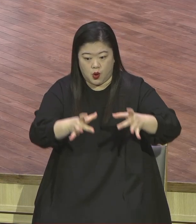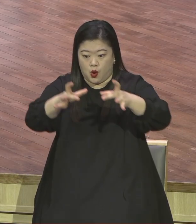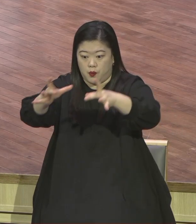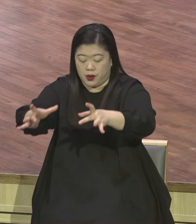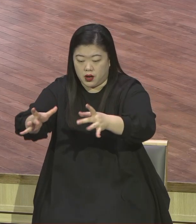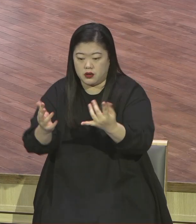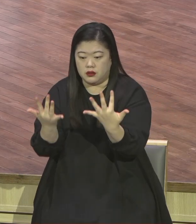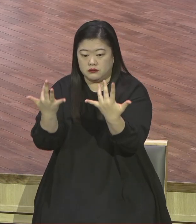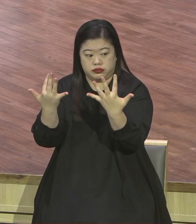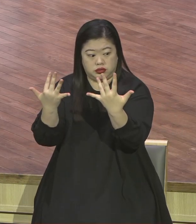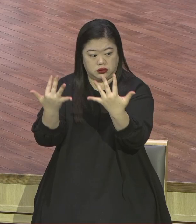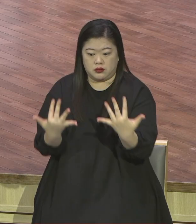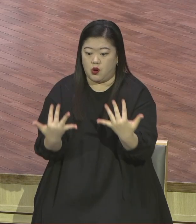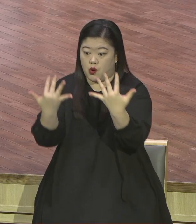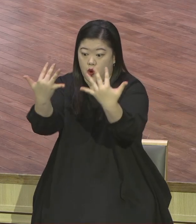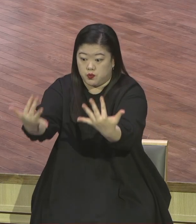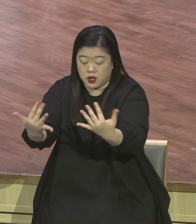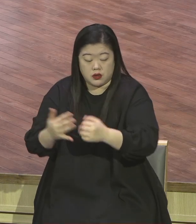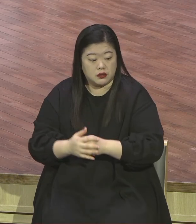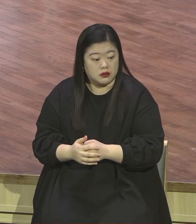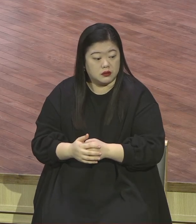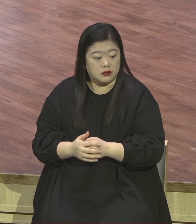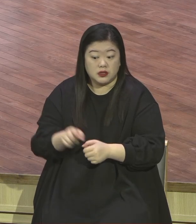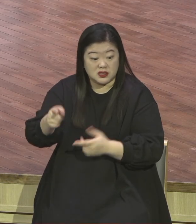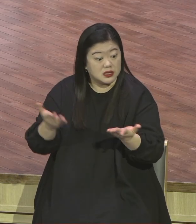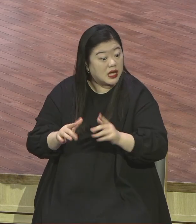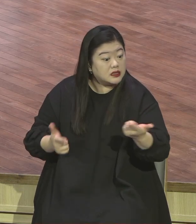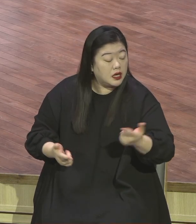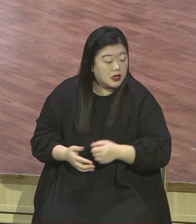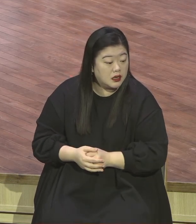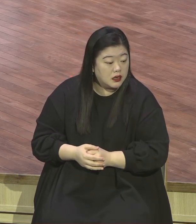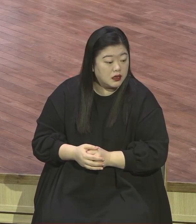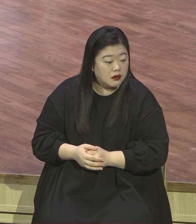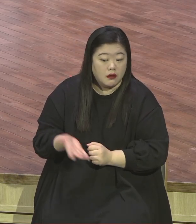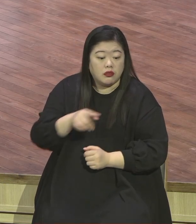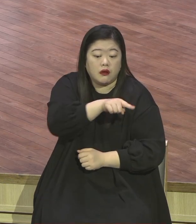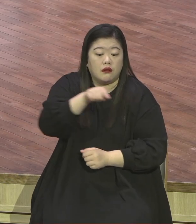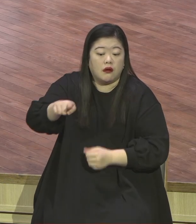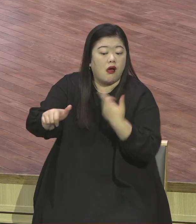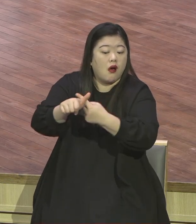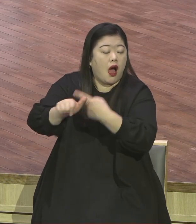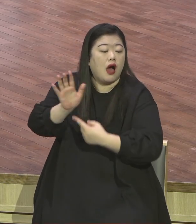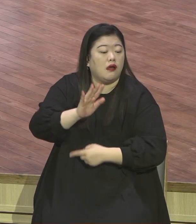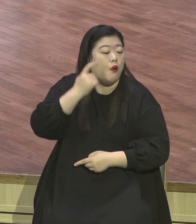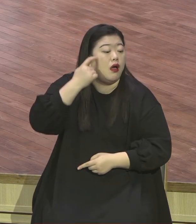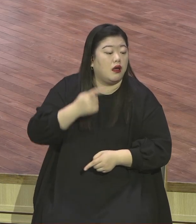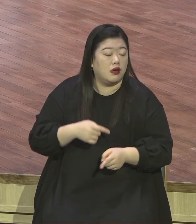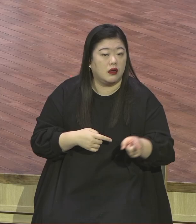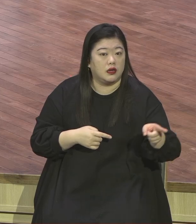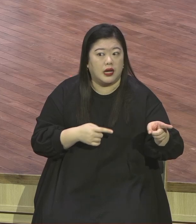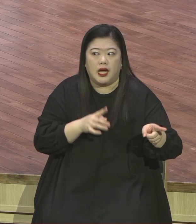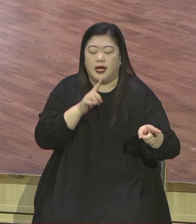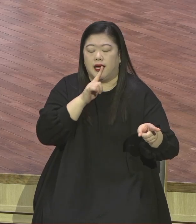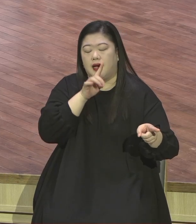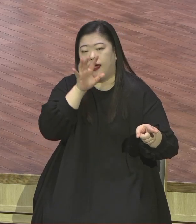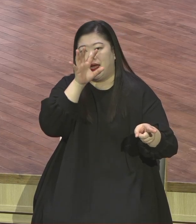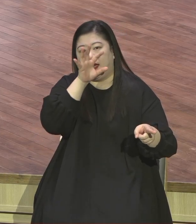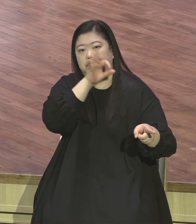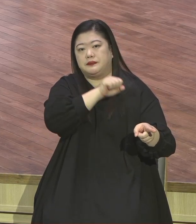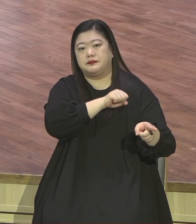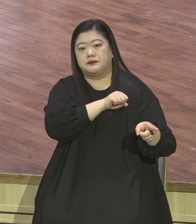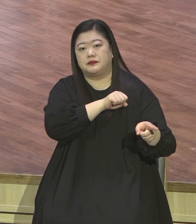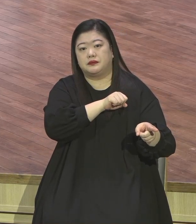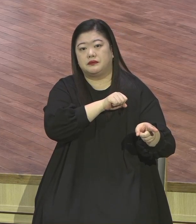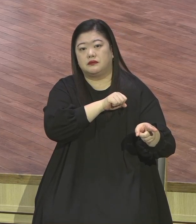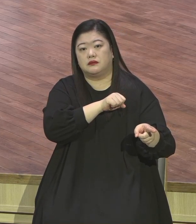그런데 이것까지 정주한 사람 있냐라는 질문이었어요. 예수님은 지금